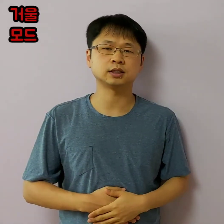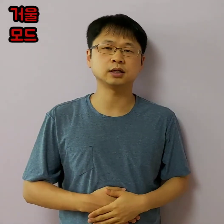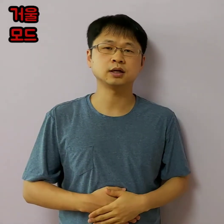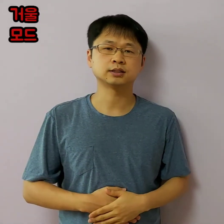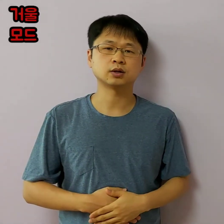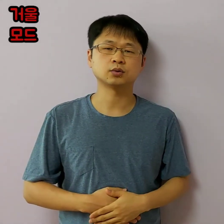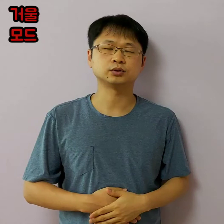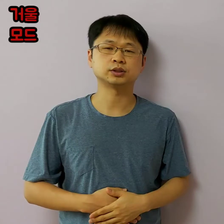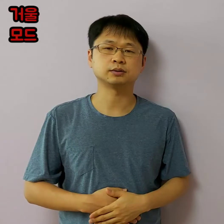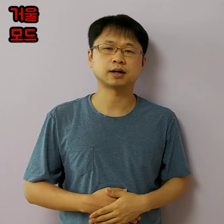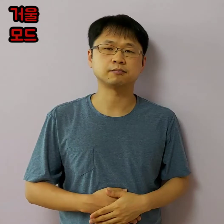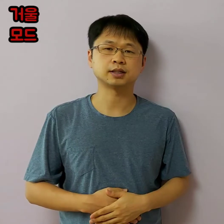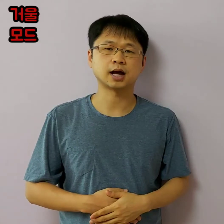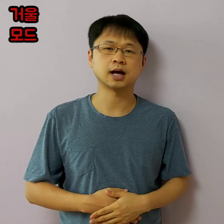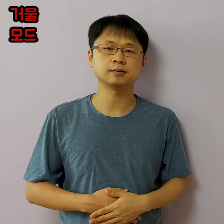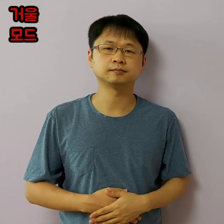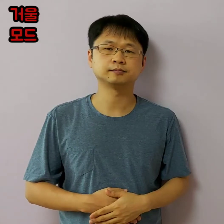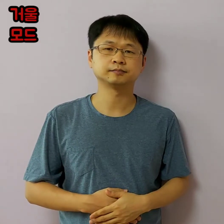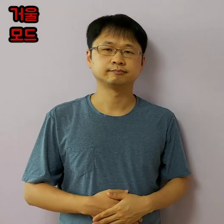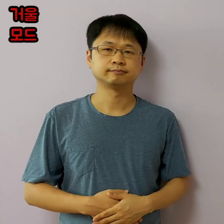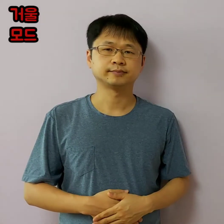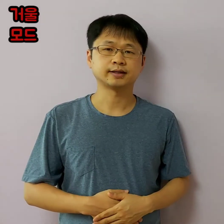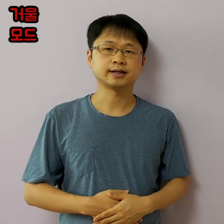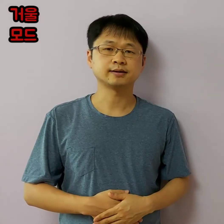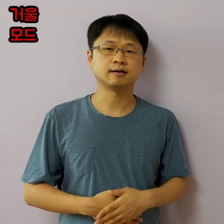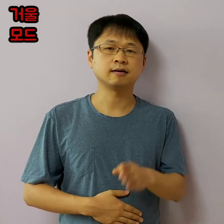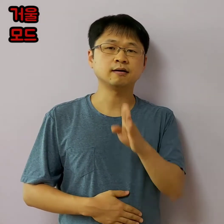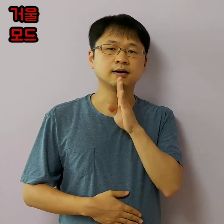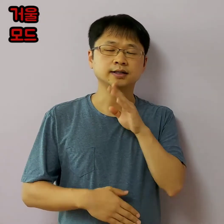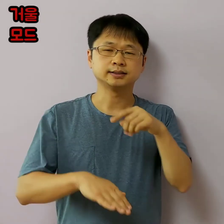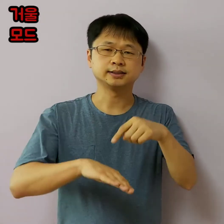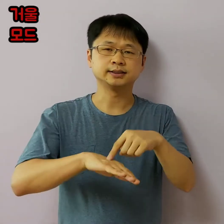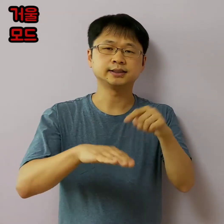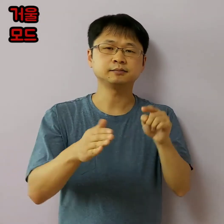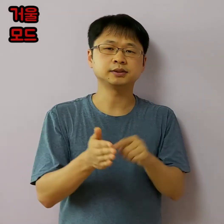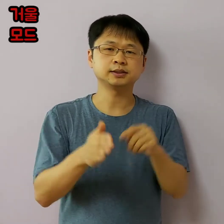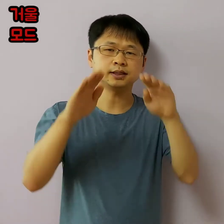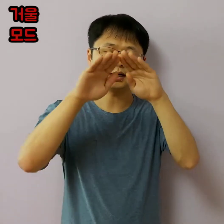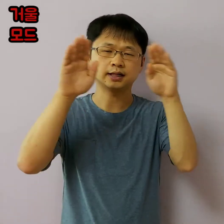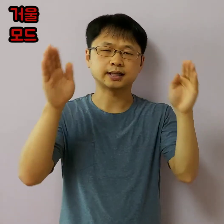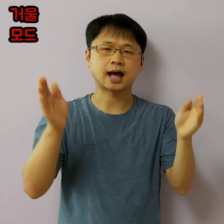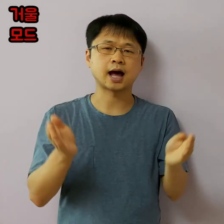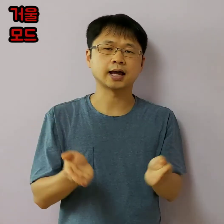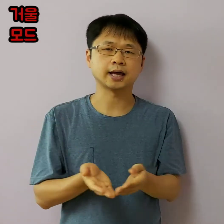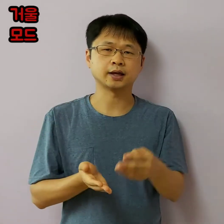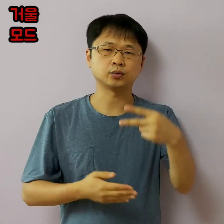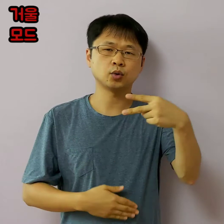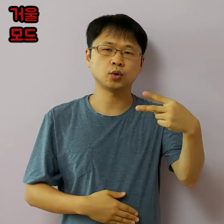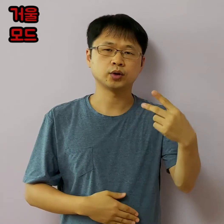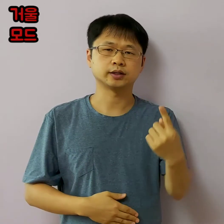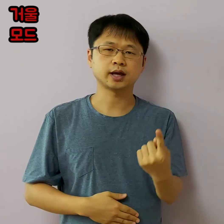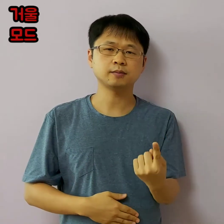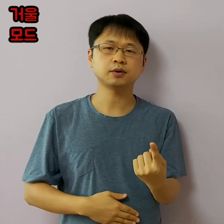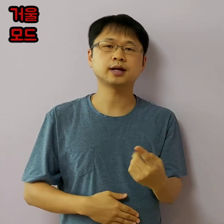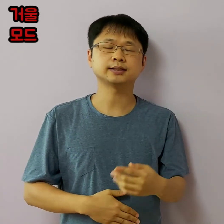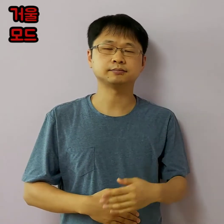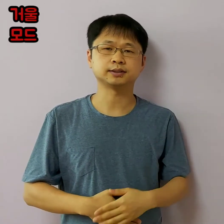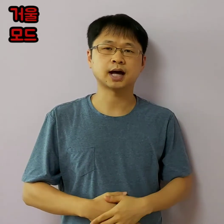두겠으니 참고해 주시기 바랍니다. 네, 그래서 진심을 다해도 이렇게